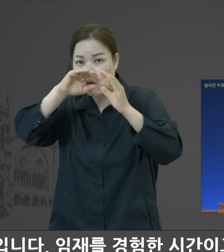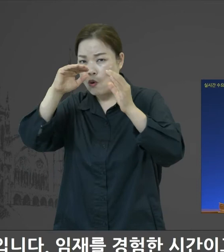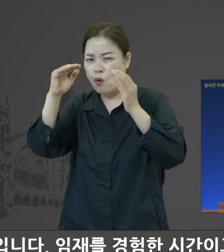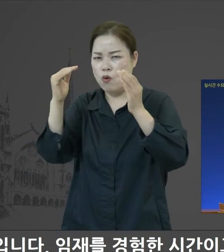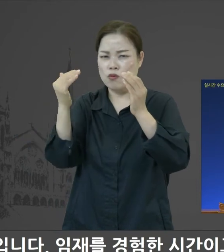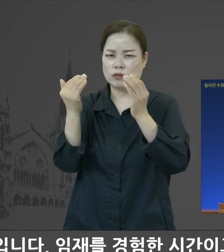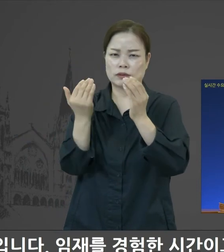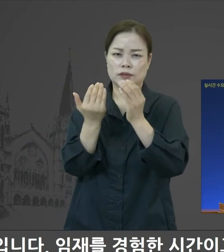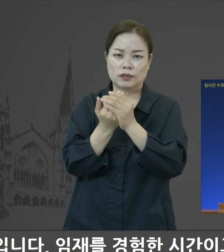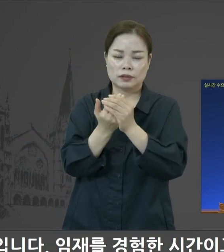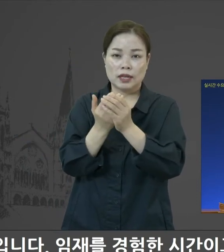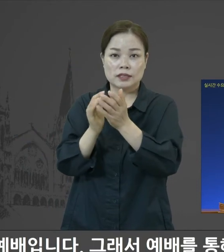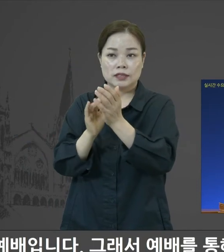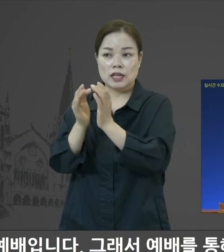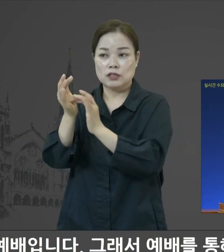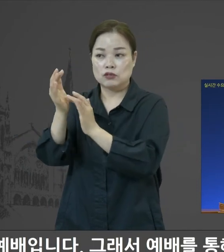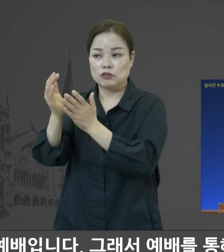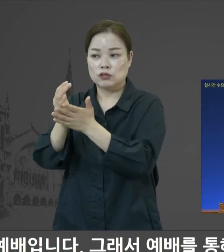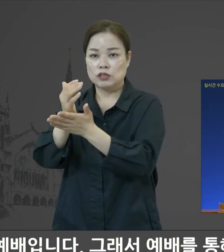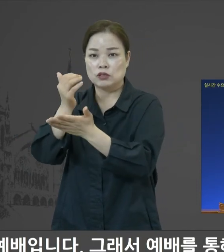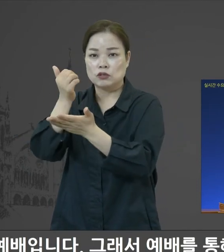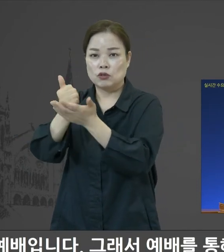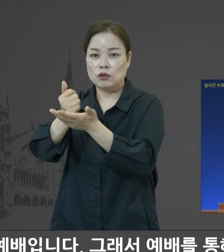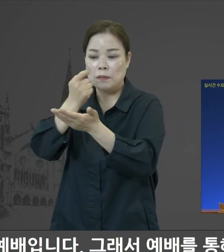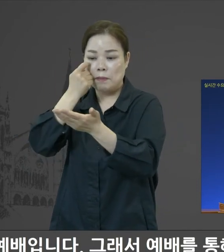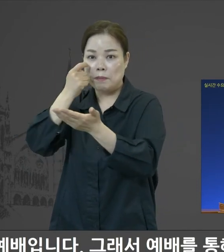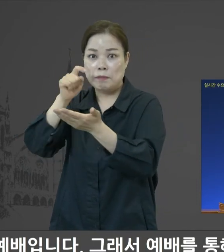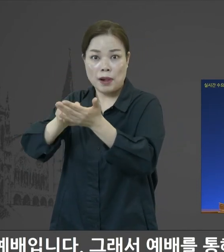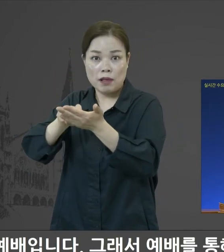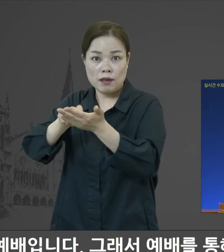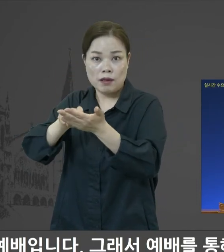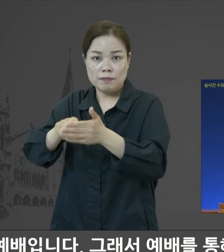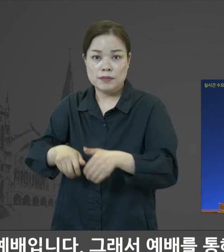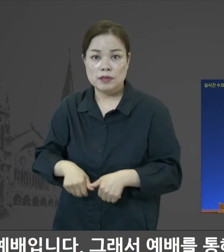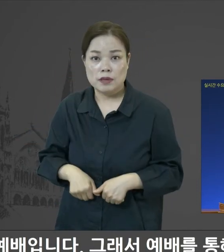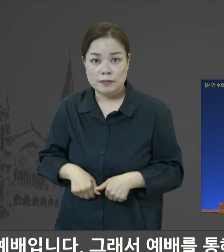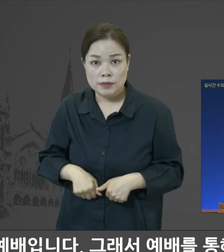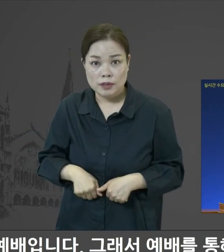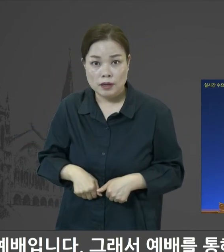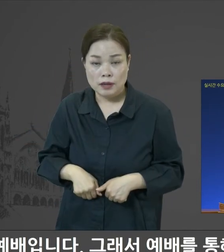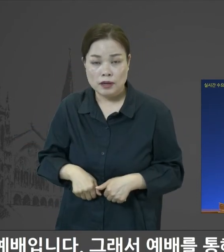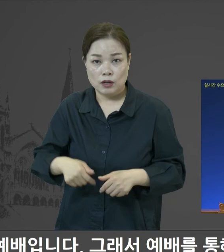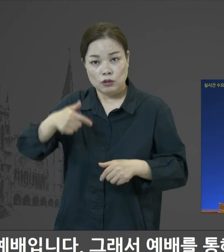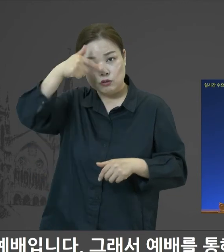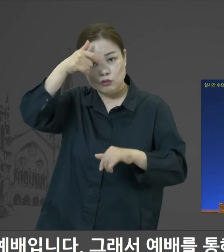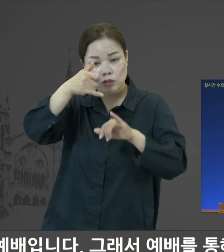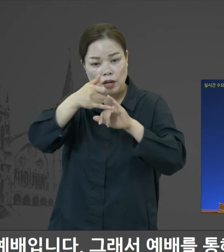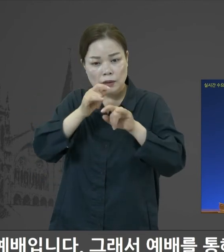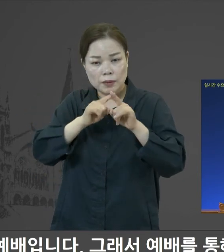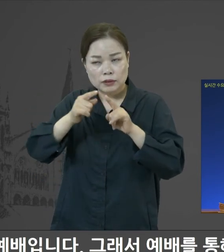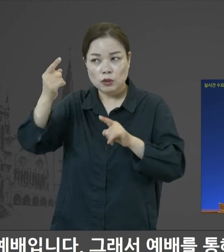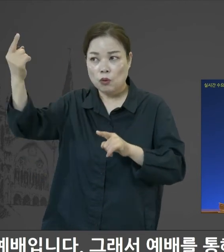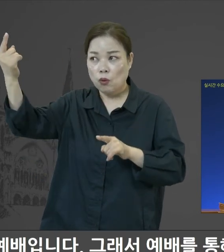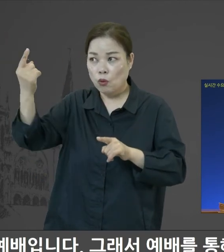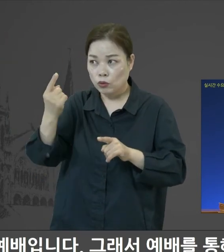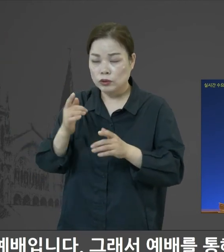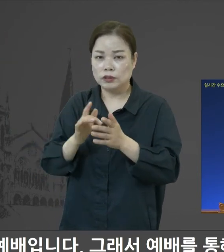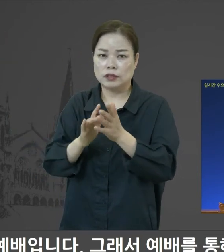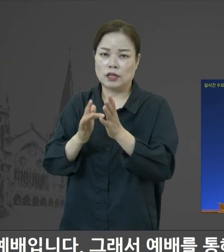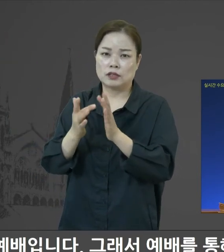곳에서 예수 그리스도를 발견할 수 있어야 됩니다. 구약의 말씀 속에서는 오실 그리스도가 보여야 되는